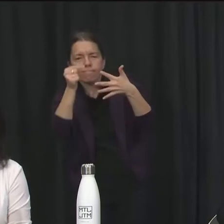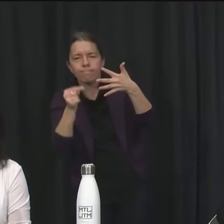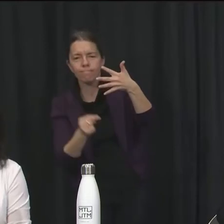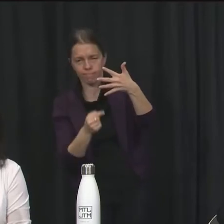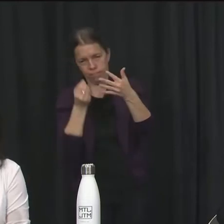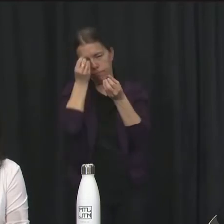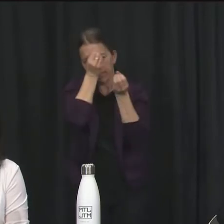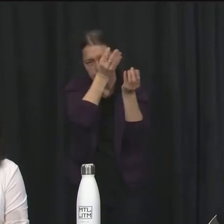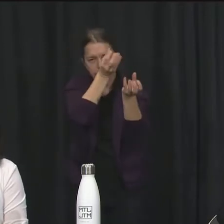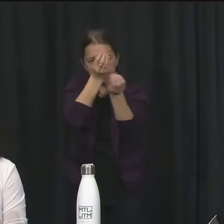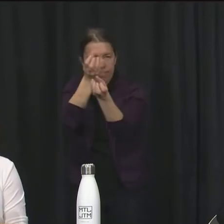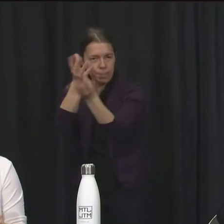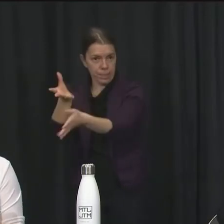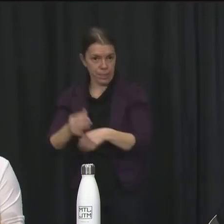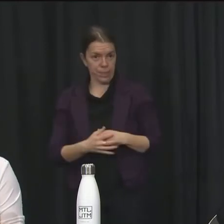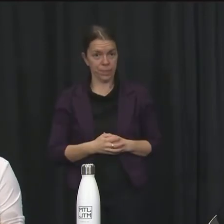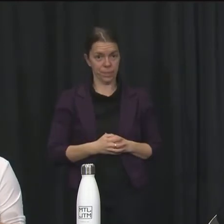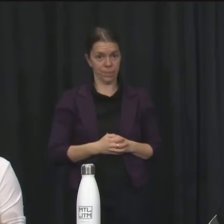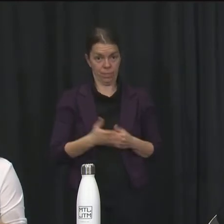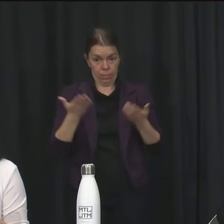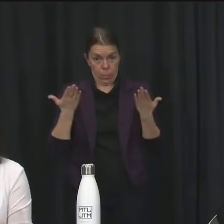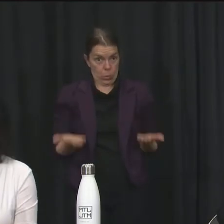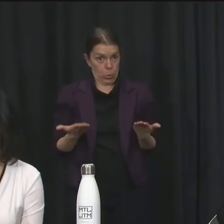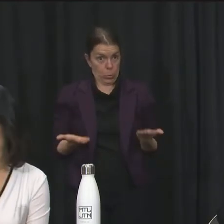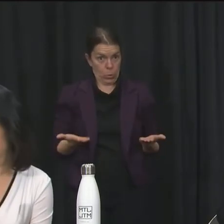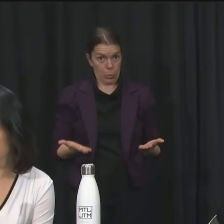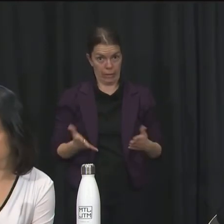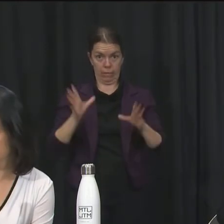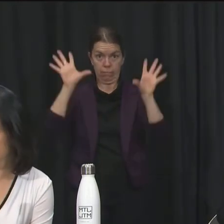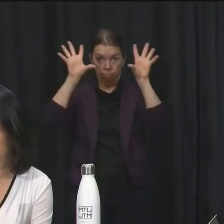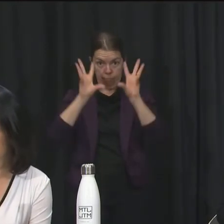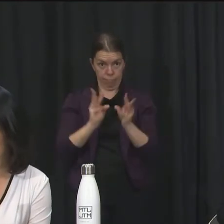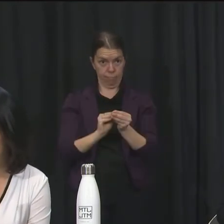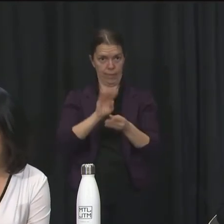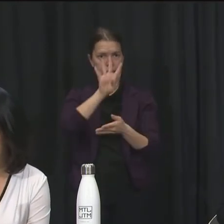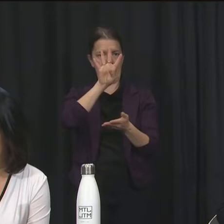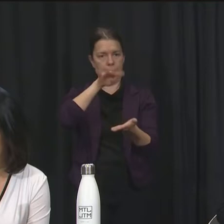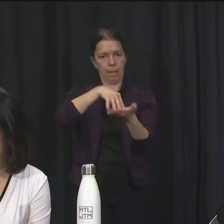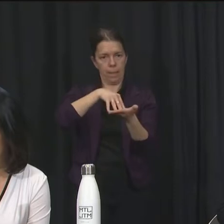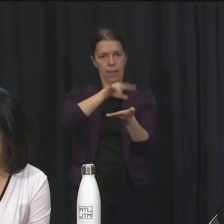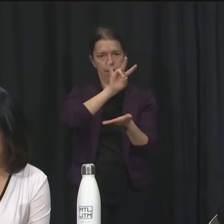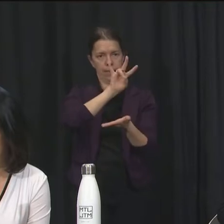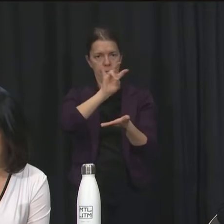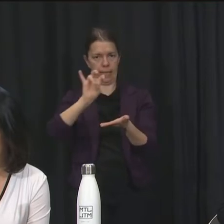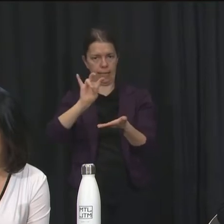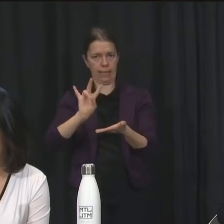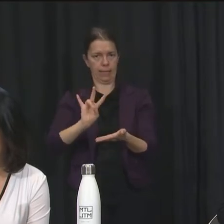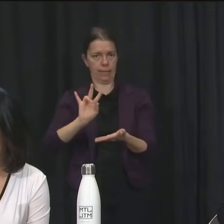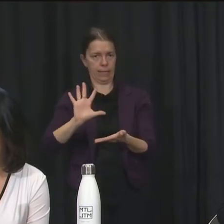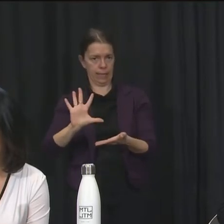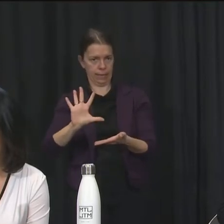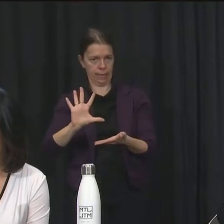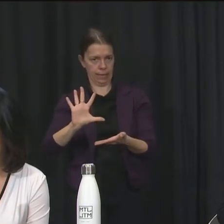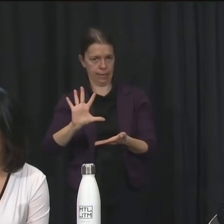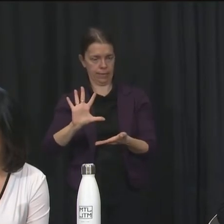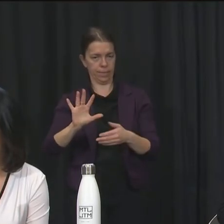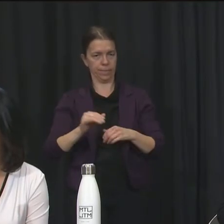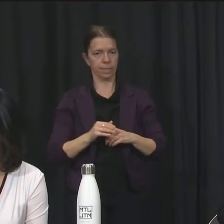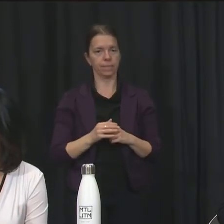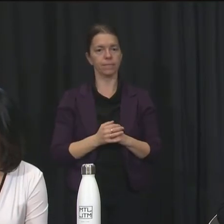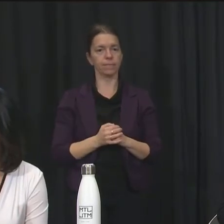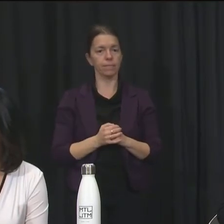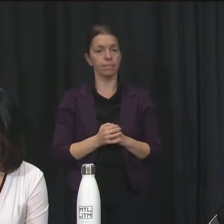Alors, en date d'aujourd'hui, nous avons 4 775 cas, donc 371 nouveaux cas depuis les derniers 24